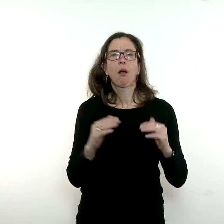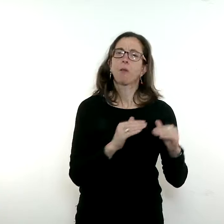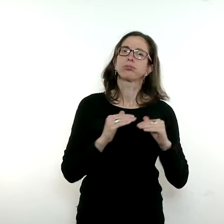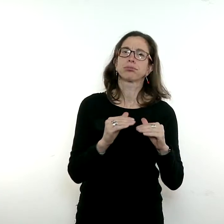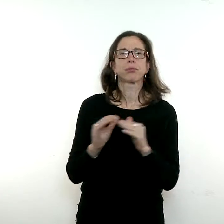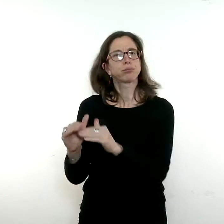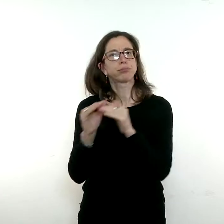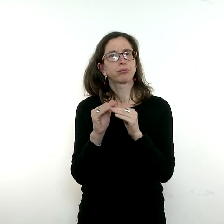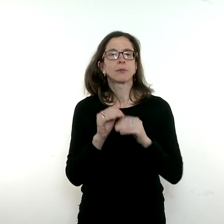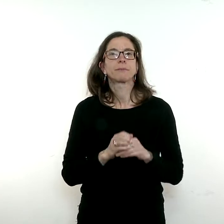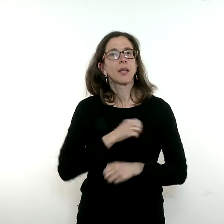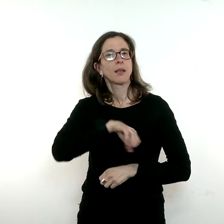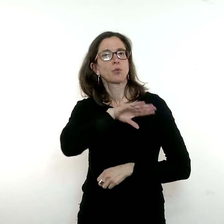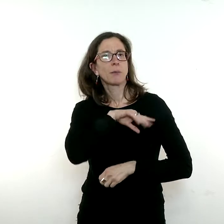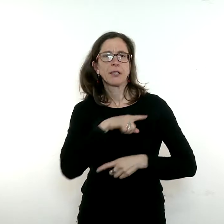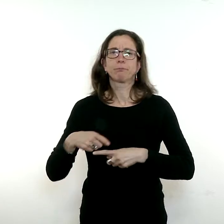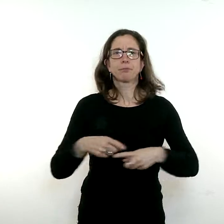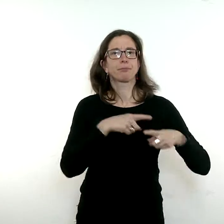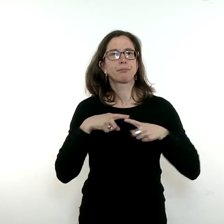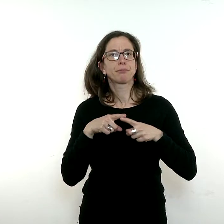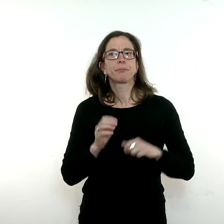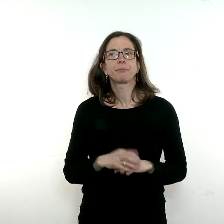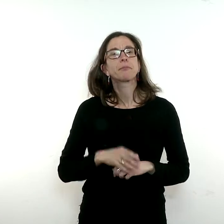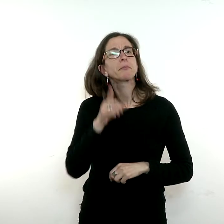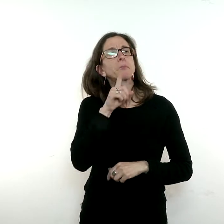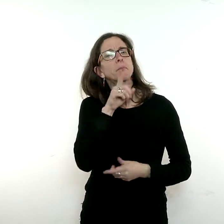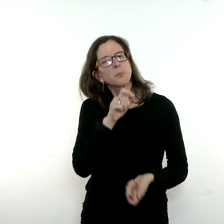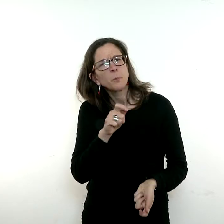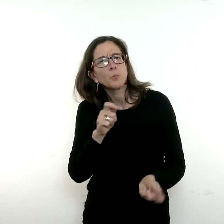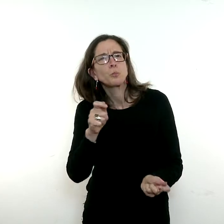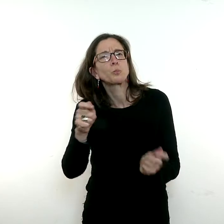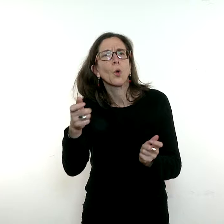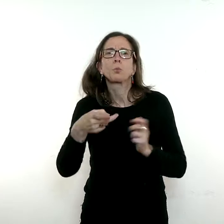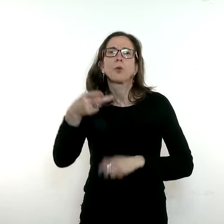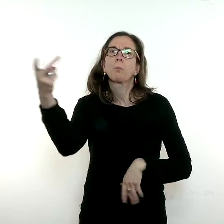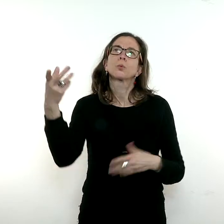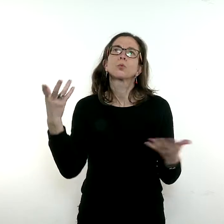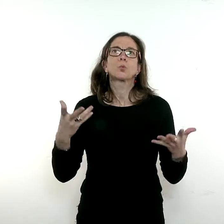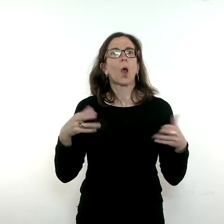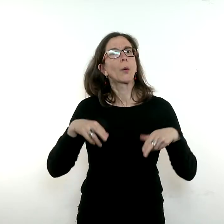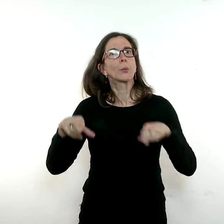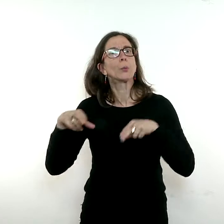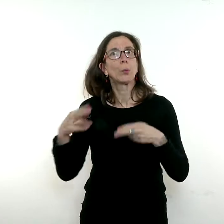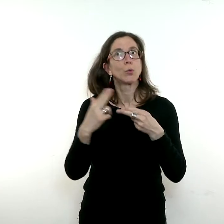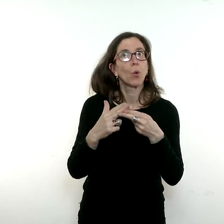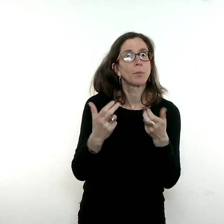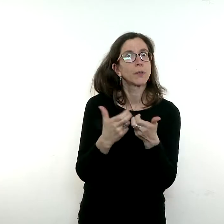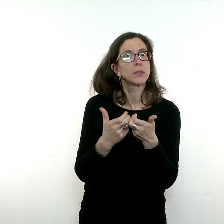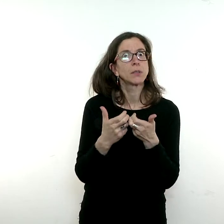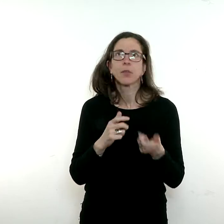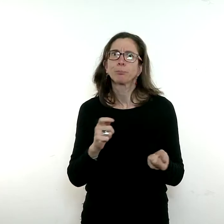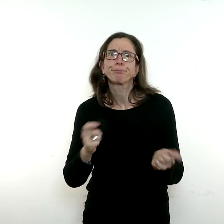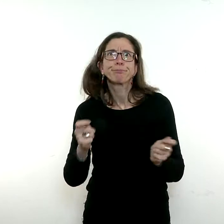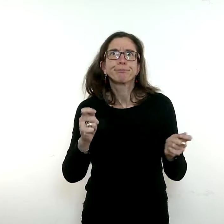des responsabilités, un engagement dans la féminisation des rues. Depuis 2015, une trentaine de rues et de